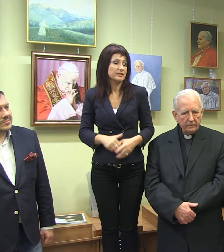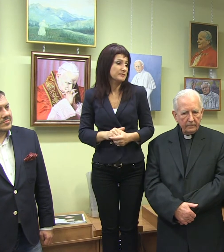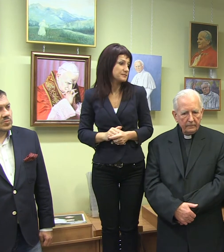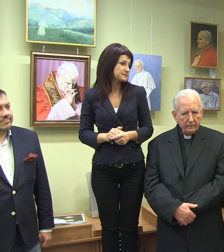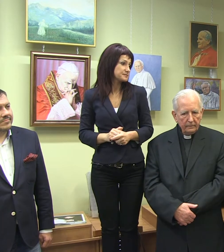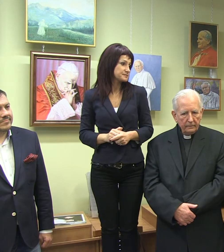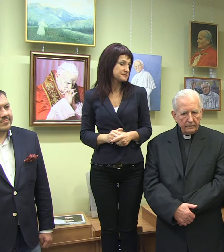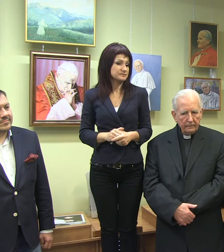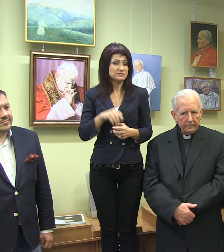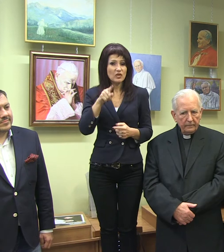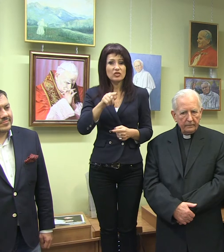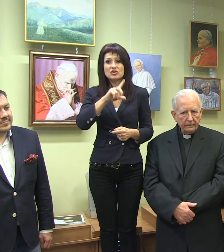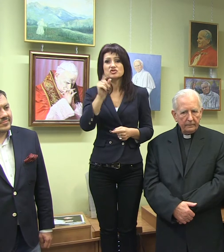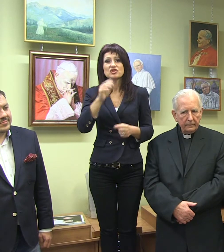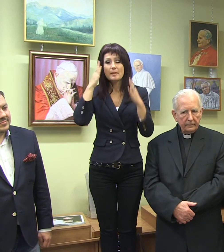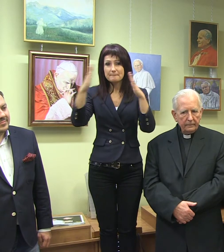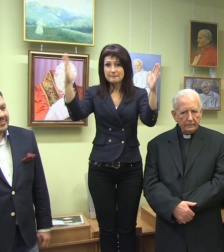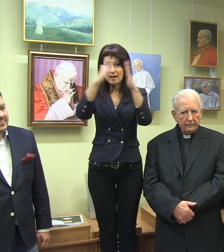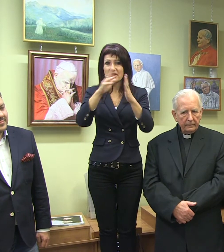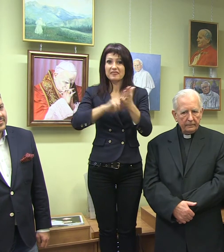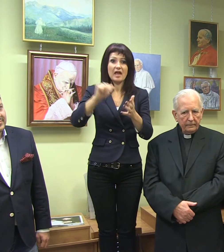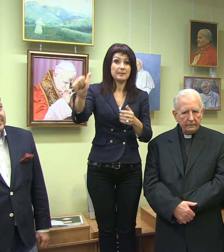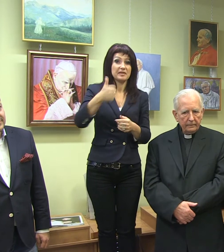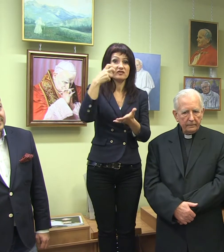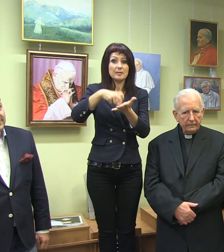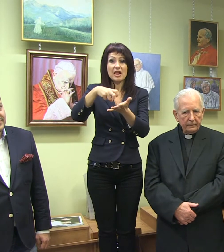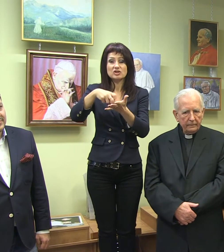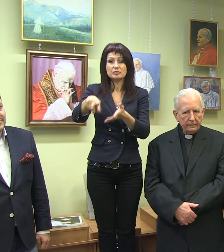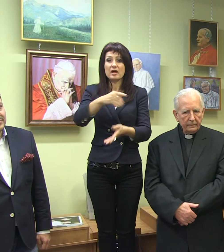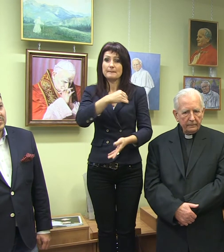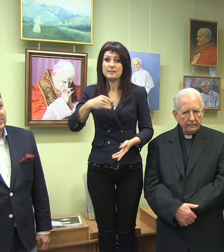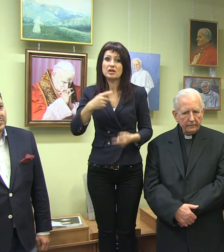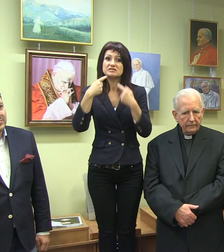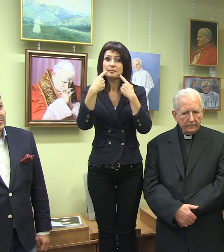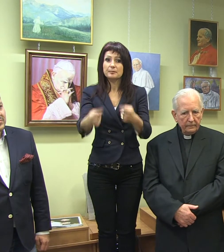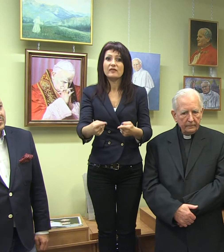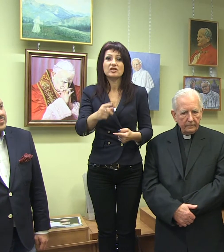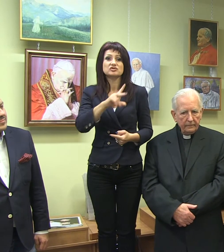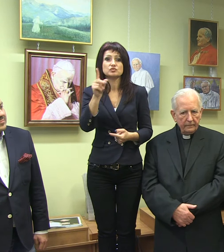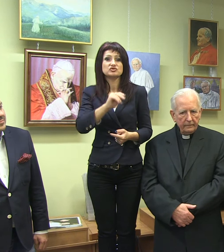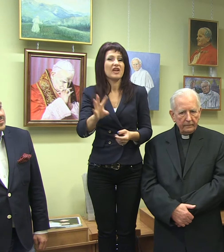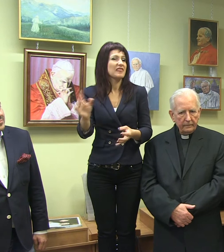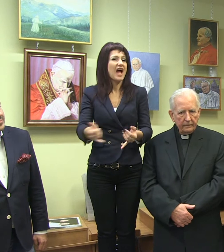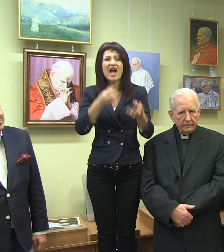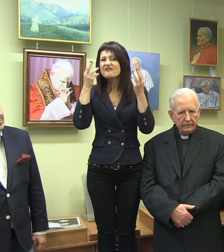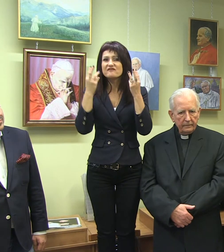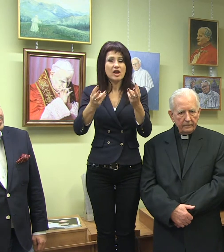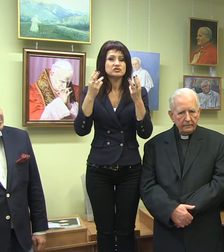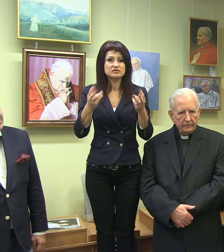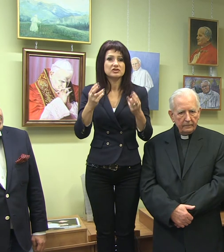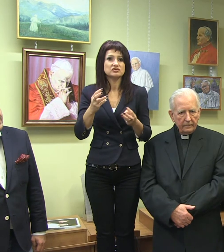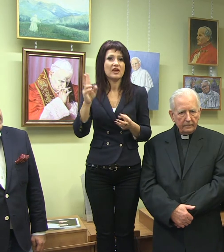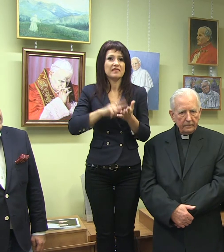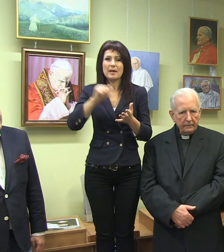osobie, to, że papież na pierwszej pielgrzymce w Polsce powiedział, że najważniejsza